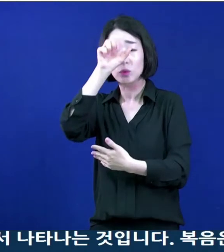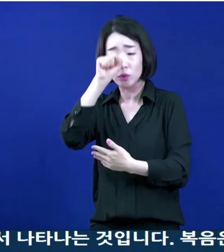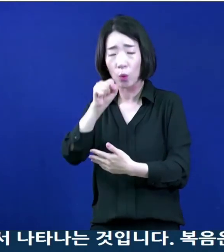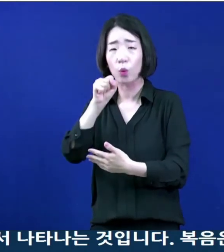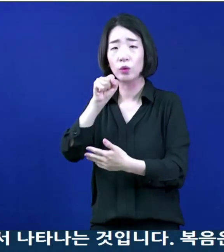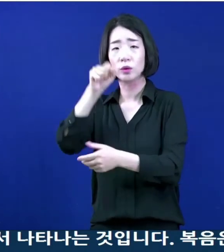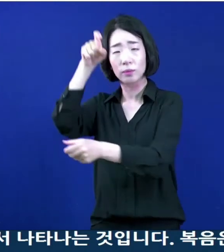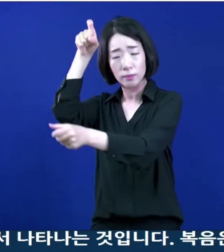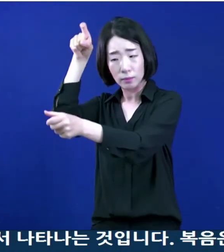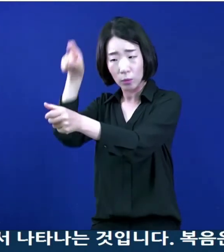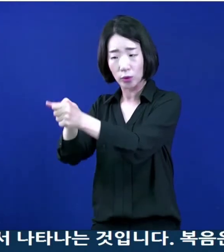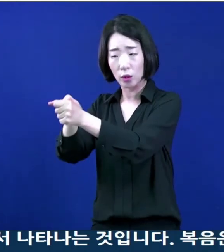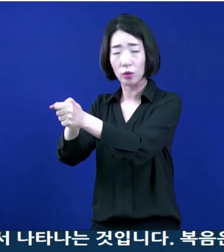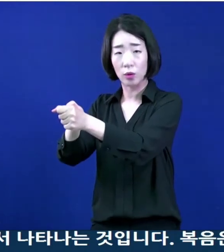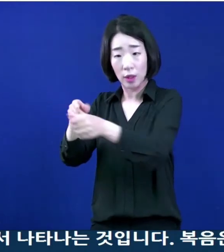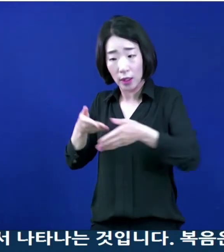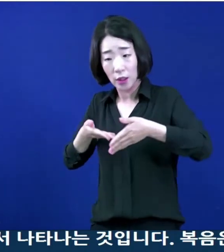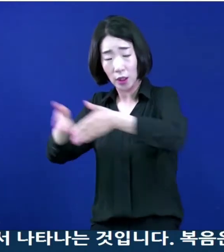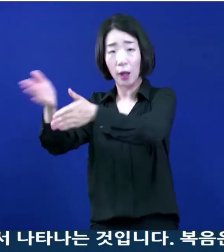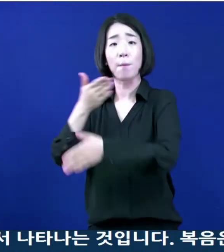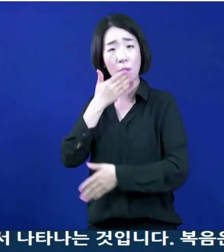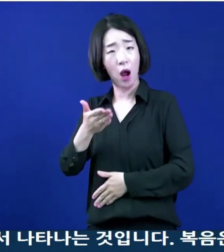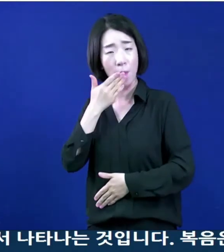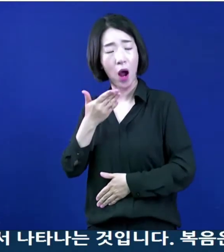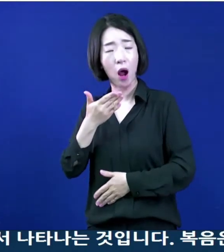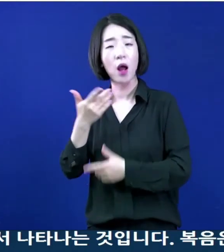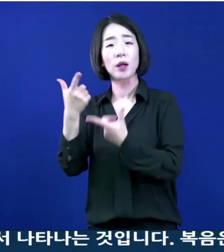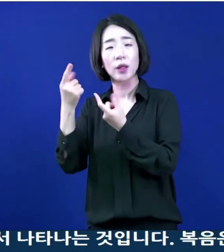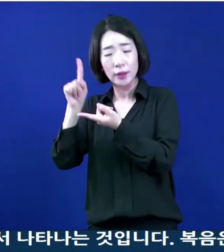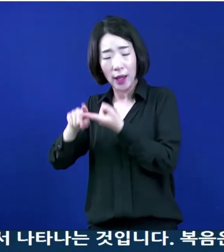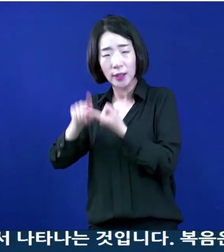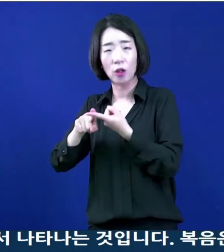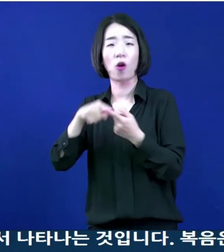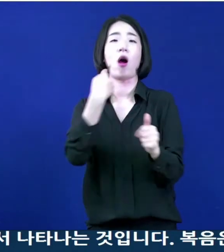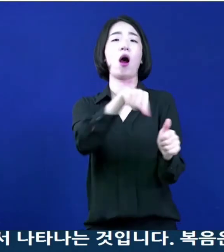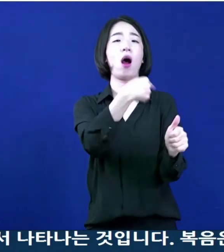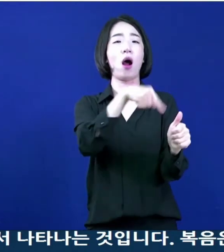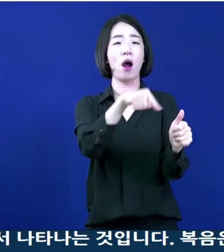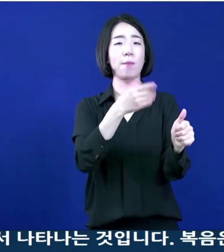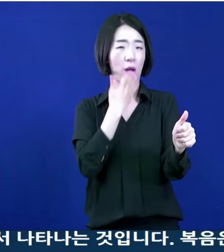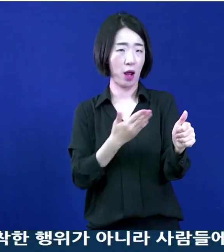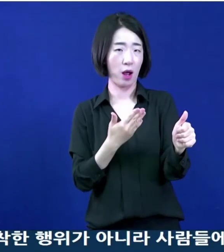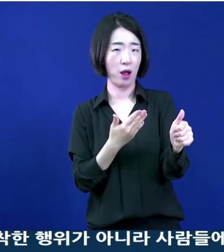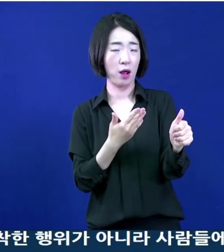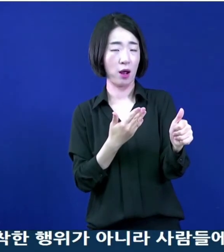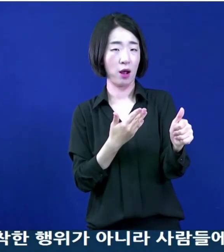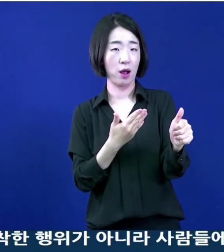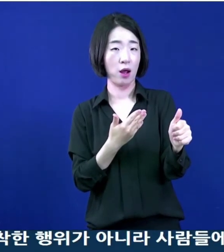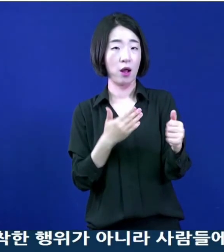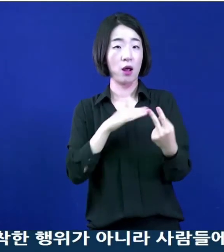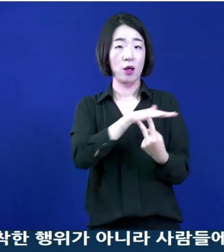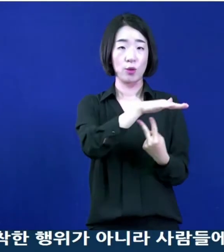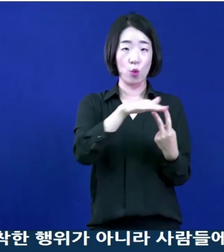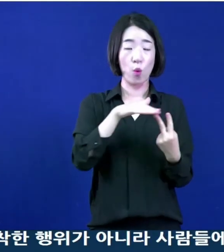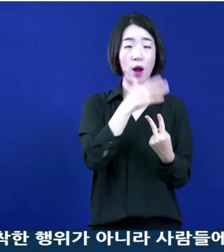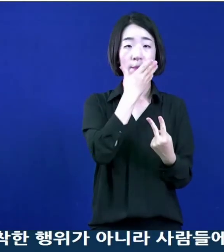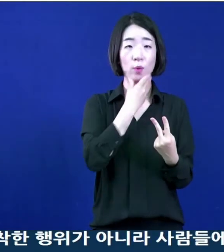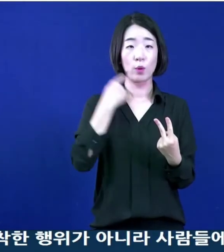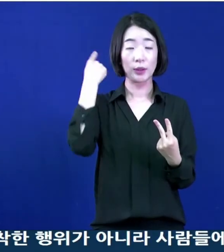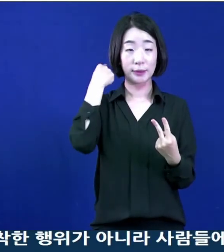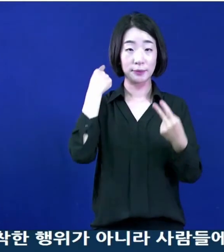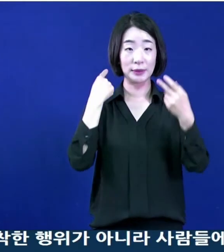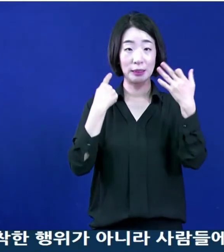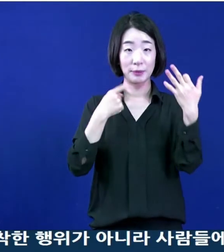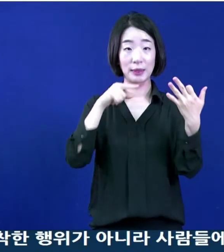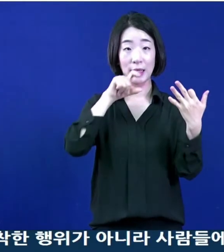있겠구나, 그 길을 걸어가는 사람이라는 거죠. 예수님 말씀 그대로 이루어지는 겁니다. 요한복음 14장 6절